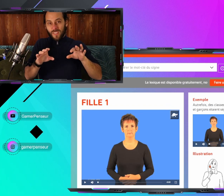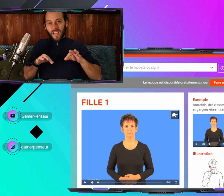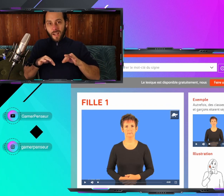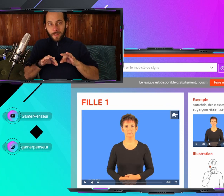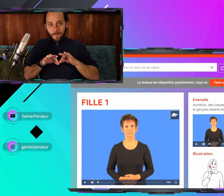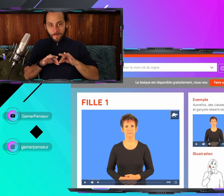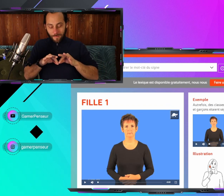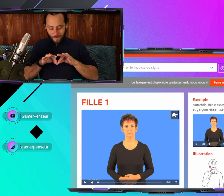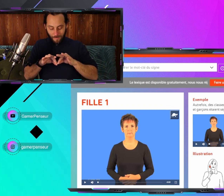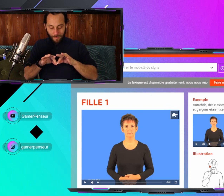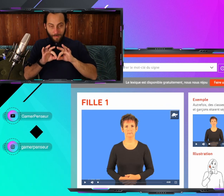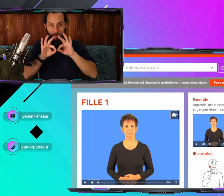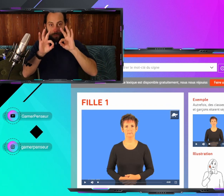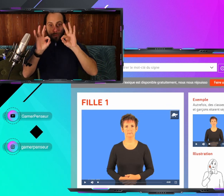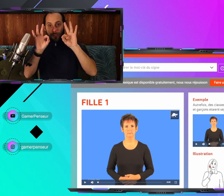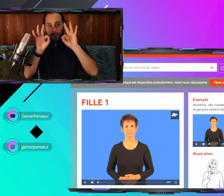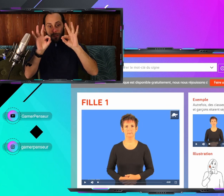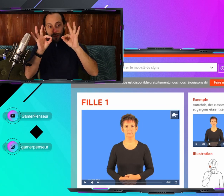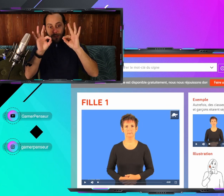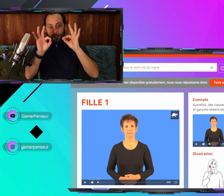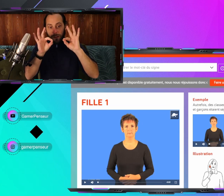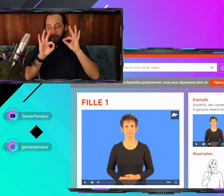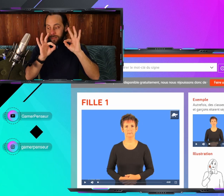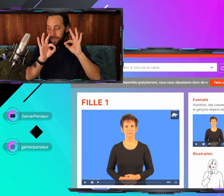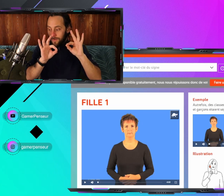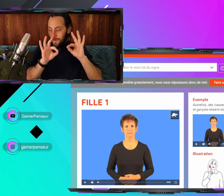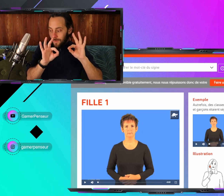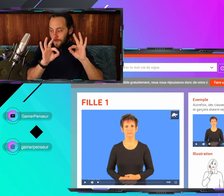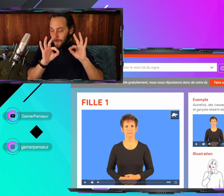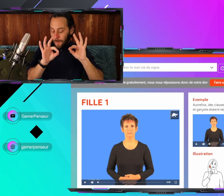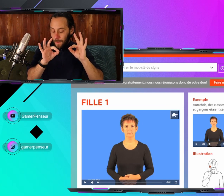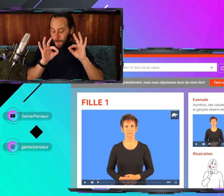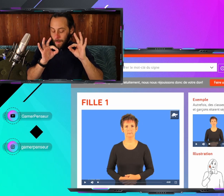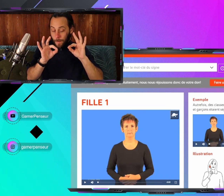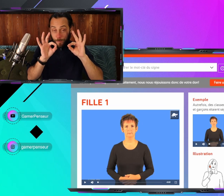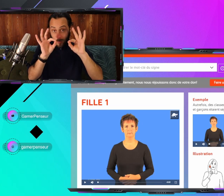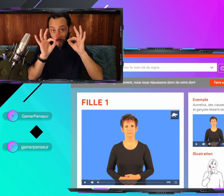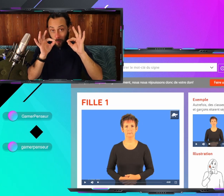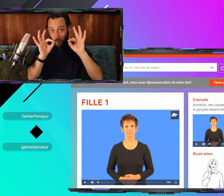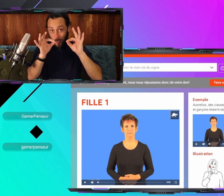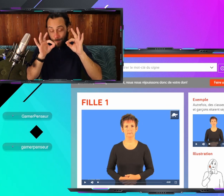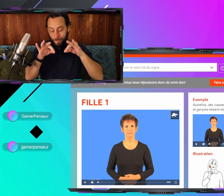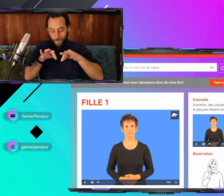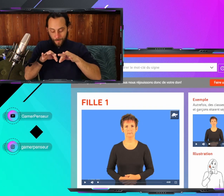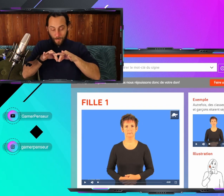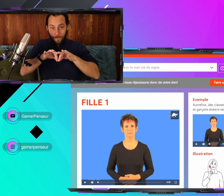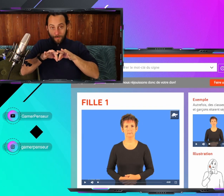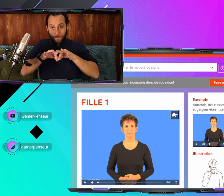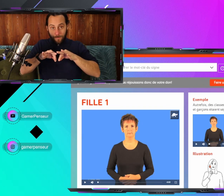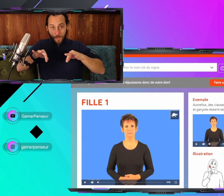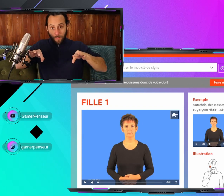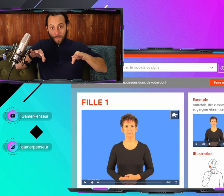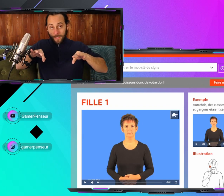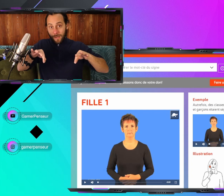une salle. C'est le... Comme le oui. Et on va tirer un